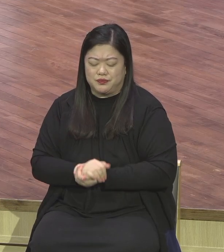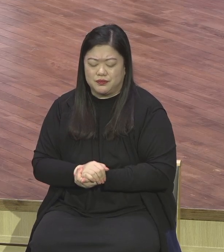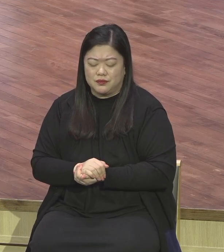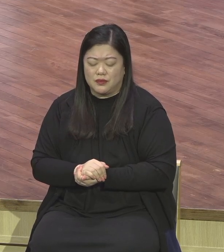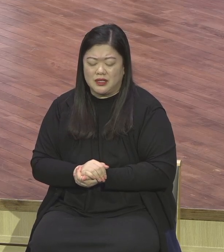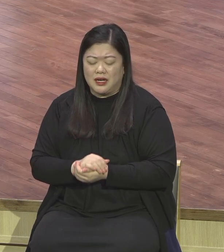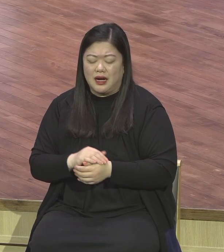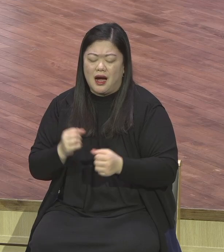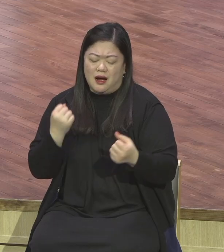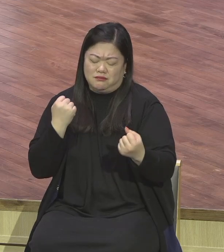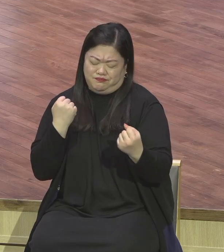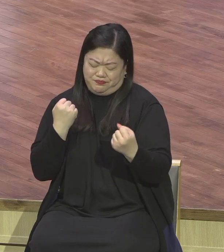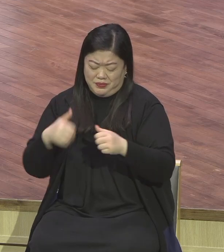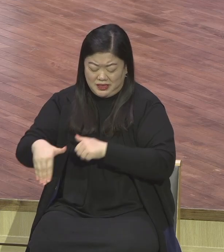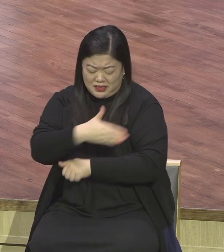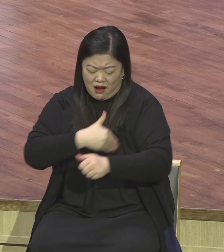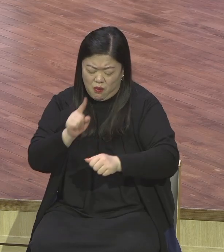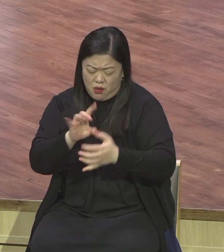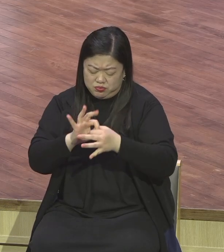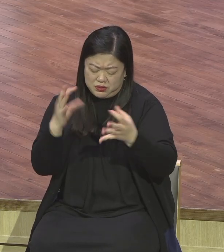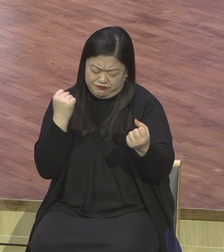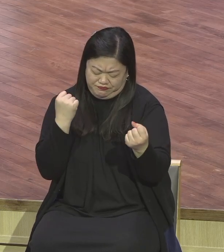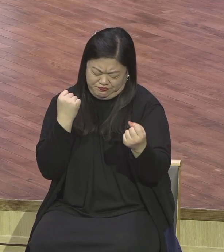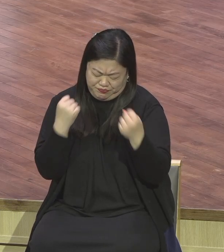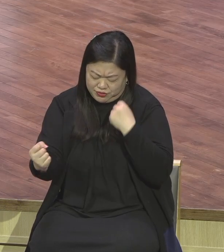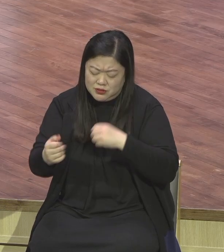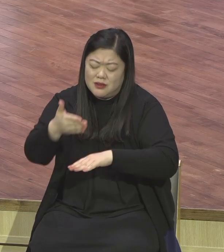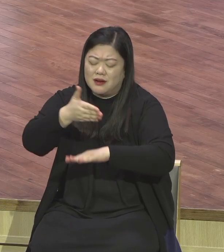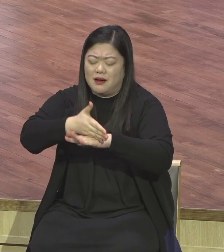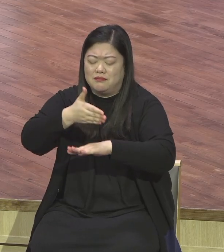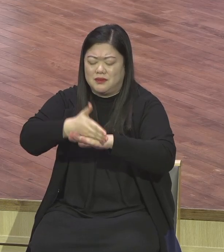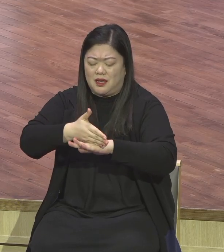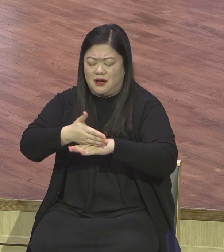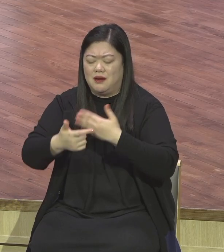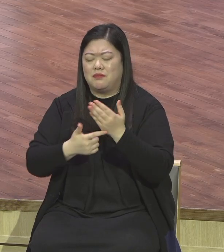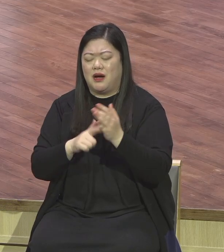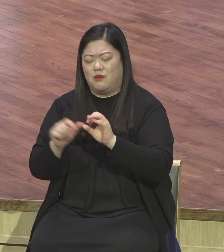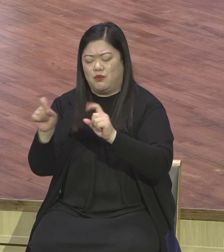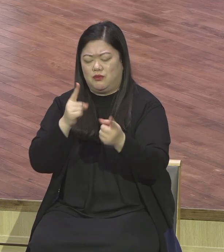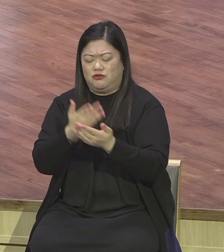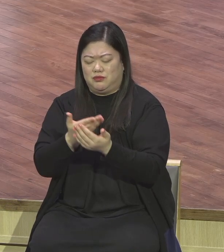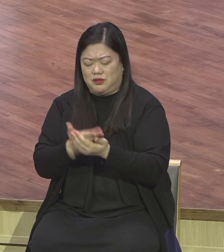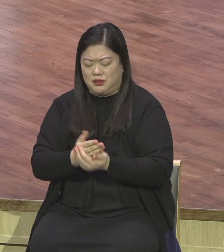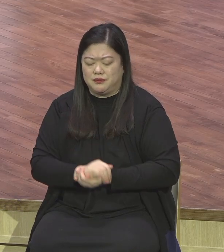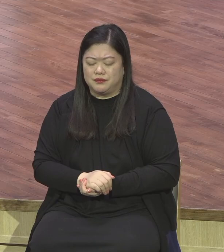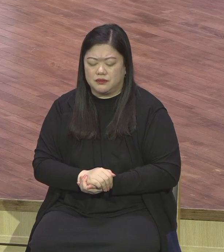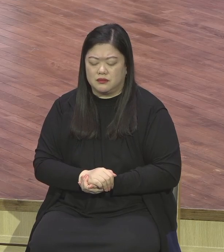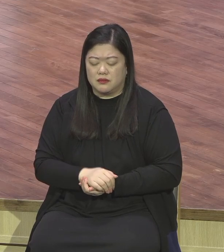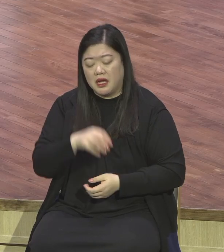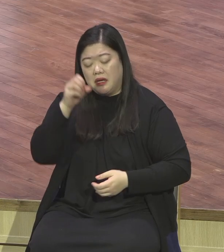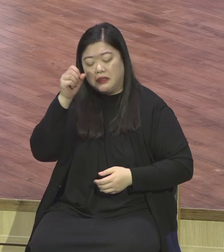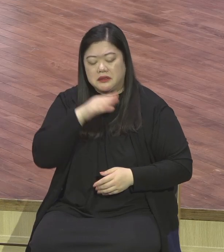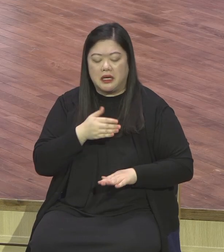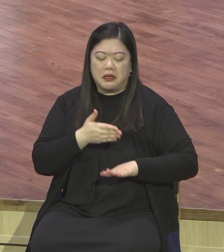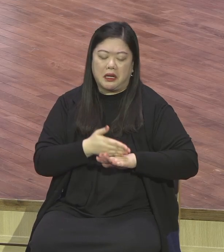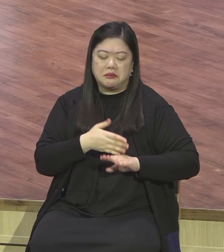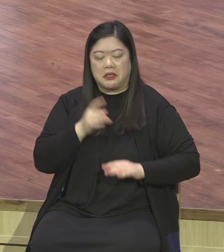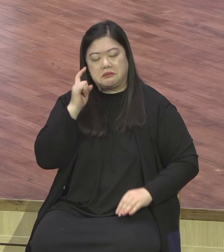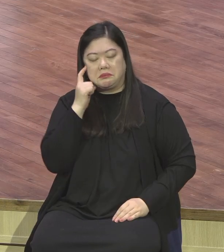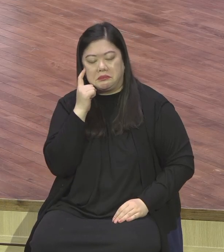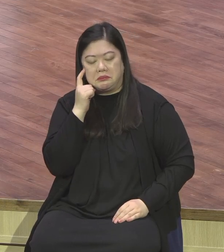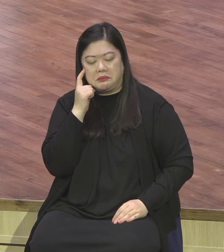감사하는 감사 체질이 되게 도와주옵사사 마음으로만 말고 입술을 입을 열고